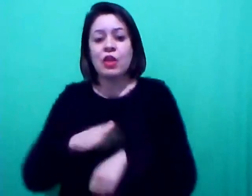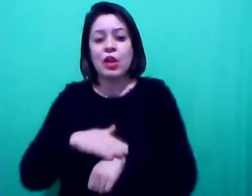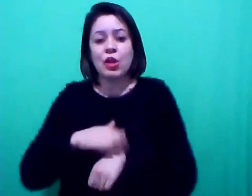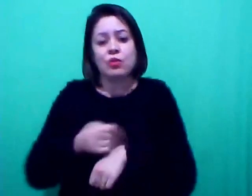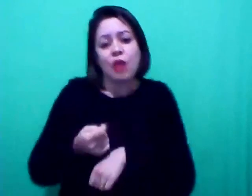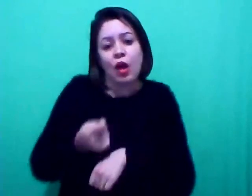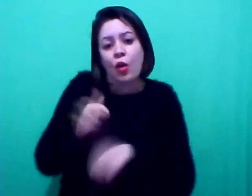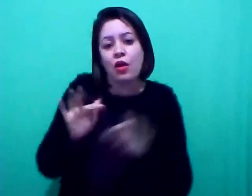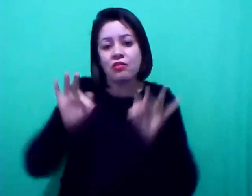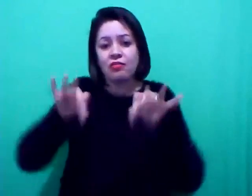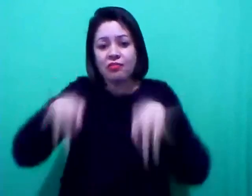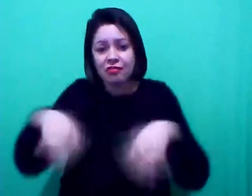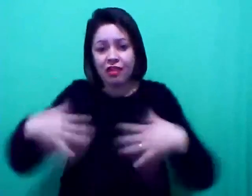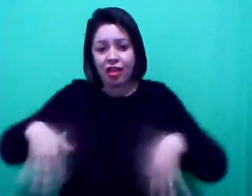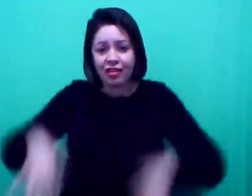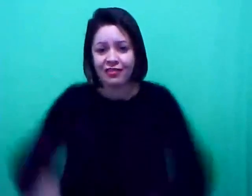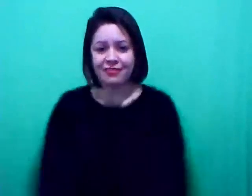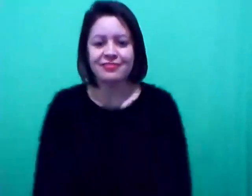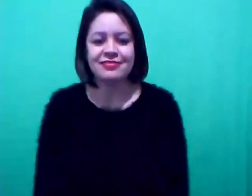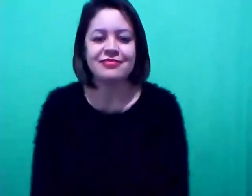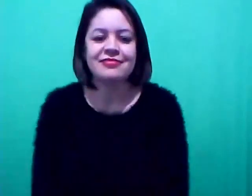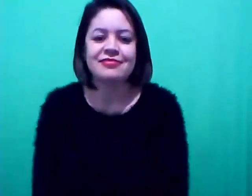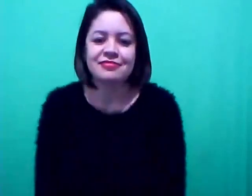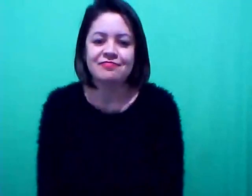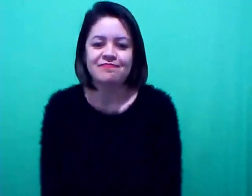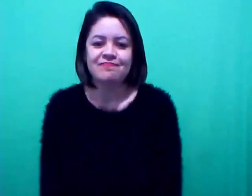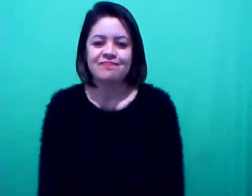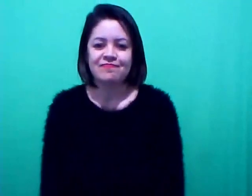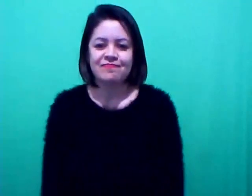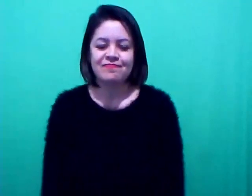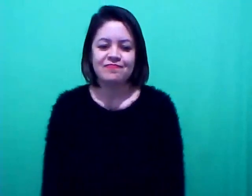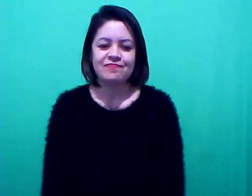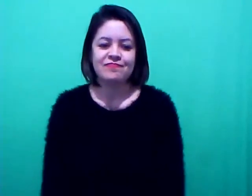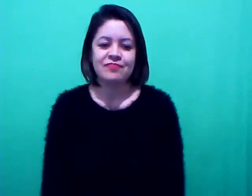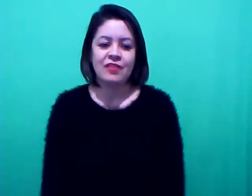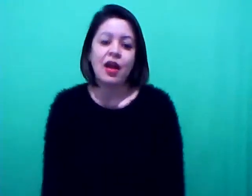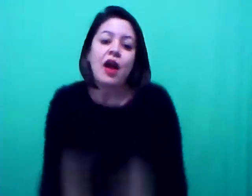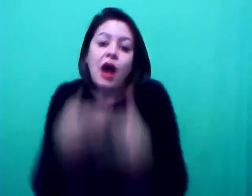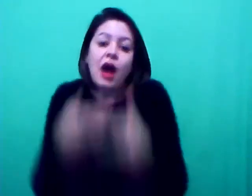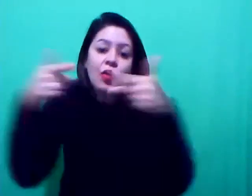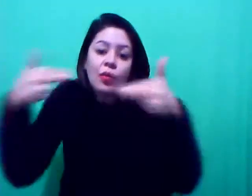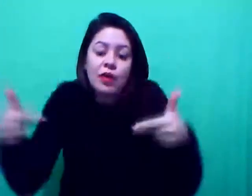perguntar. Nós estamos quase no final já. Se alguém quiser fazer alguma pergunta.